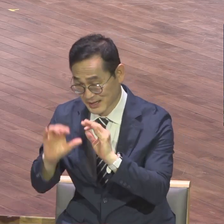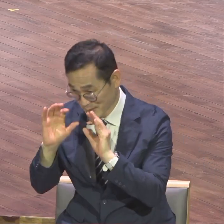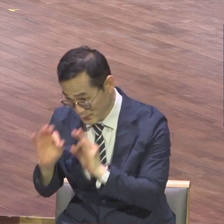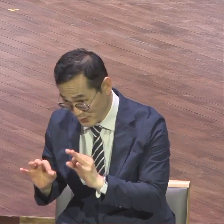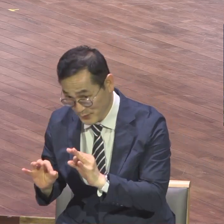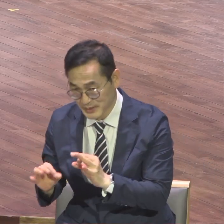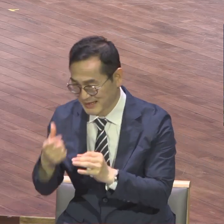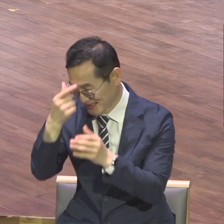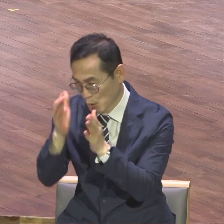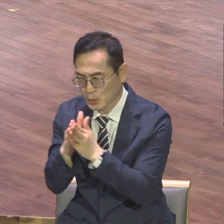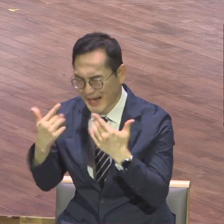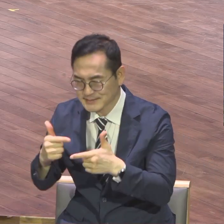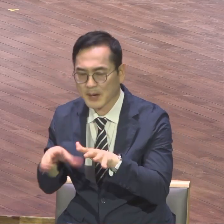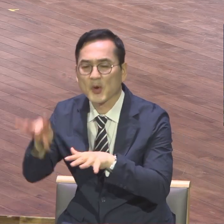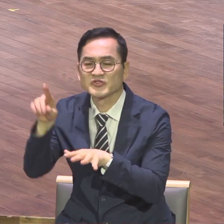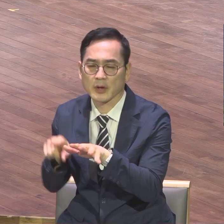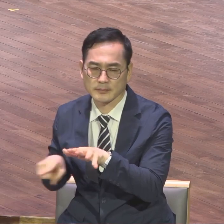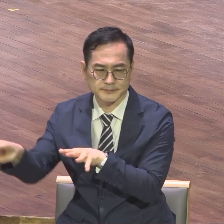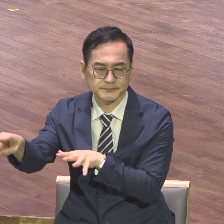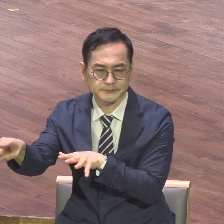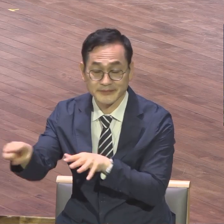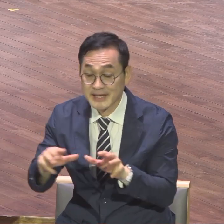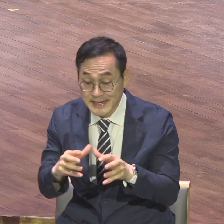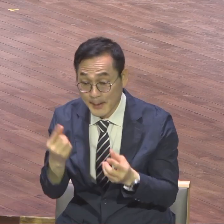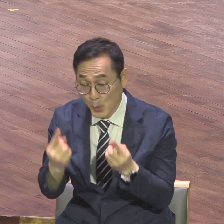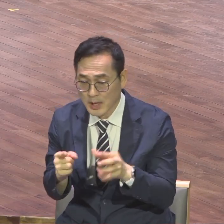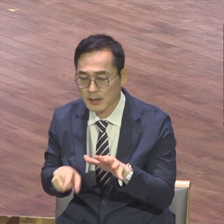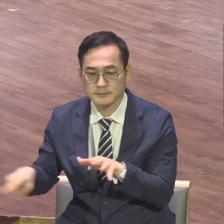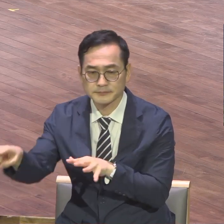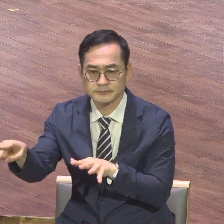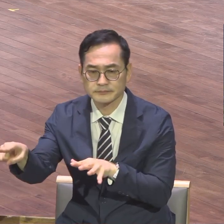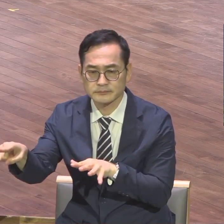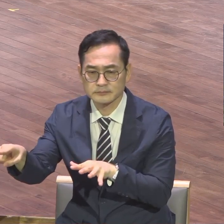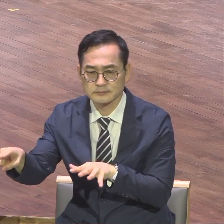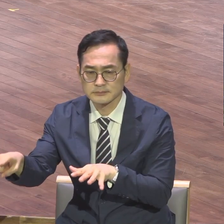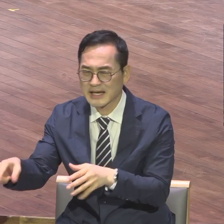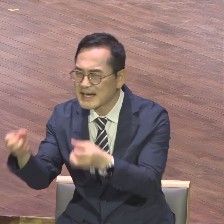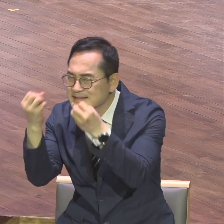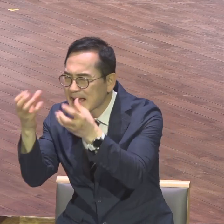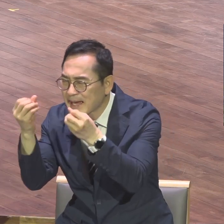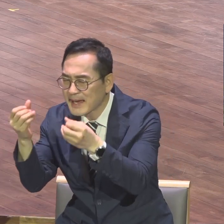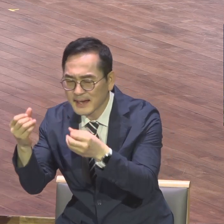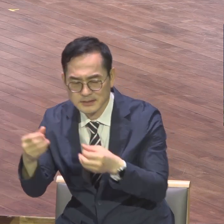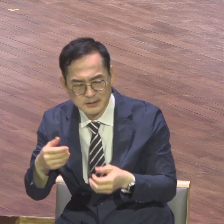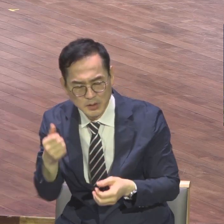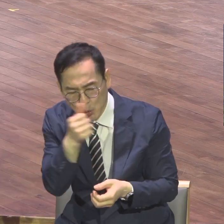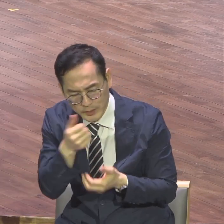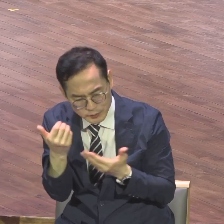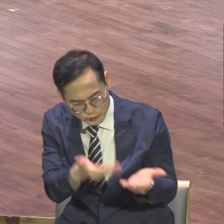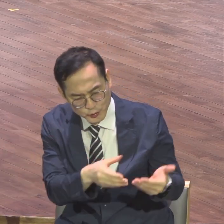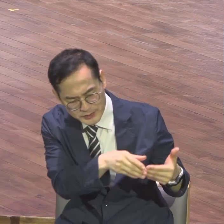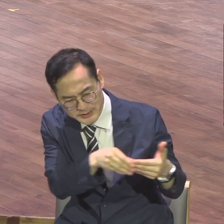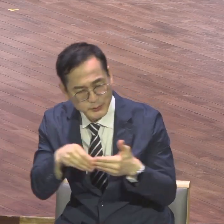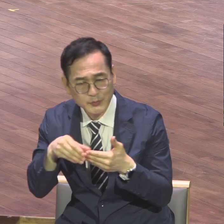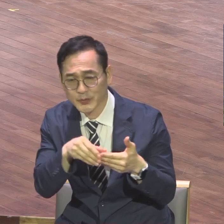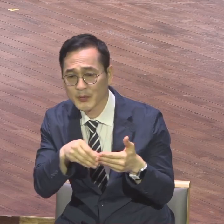앞서갔어요. 기독교가 늘 새로운 패러다임을 공급해주는 그러한